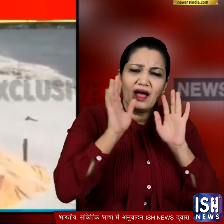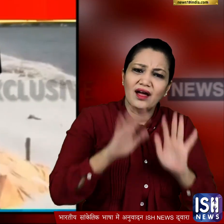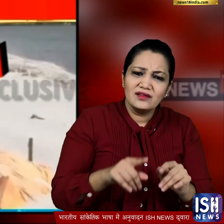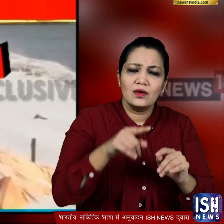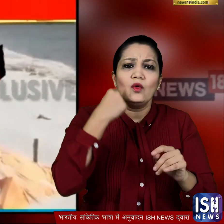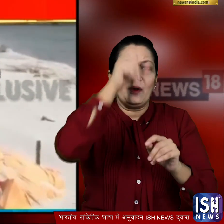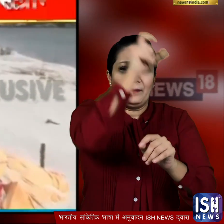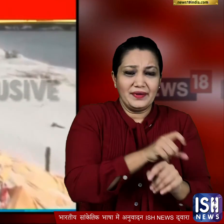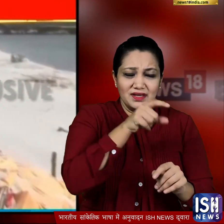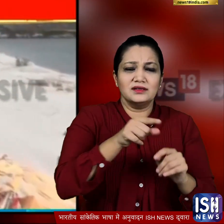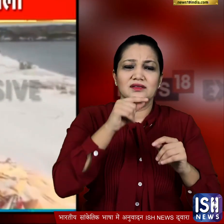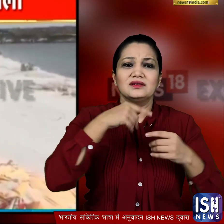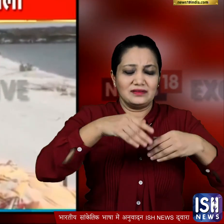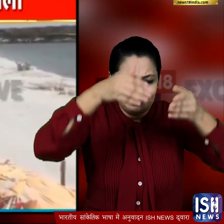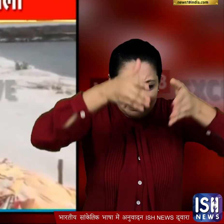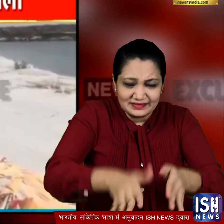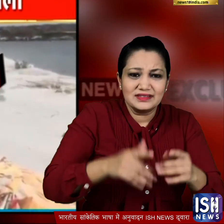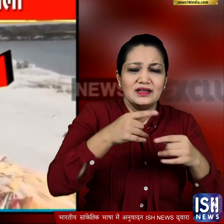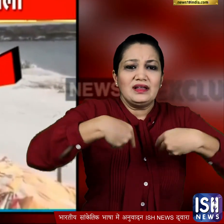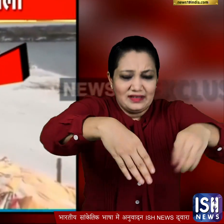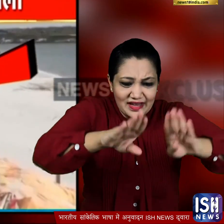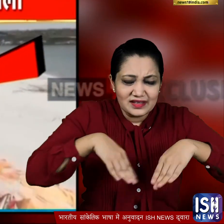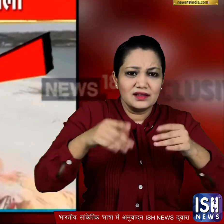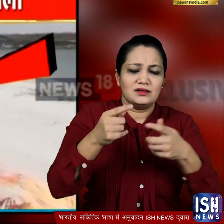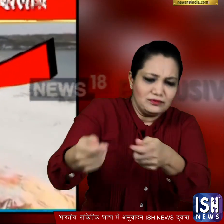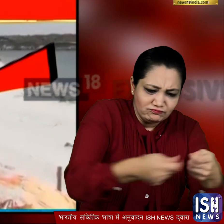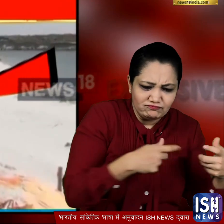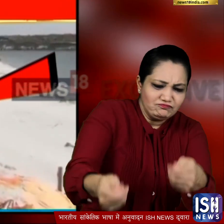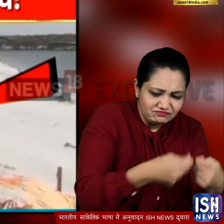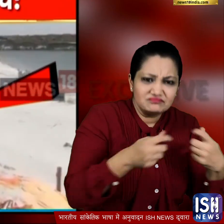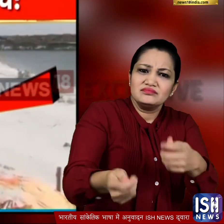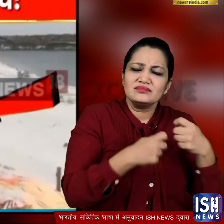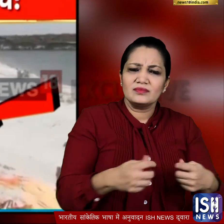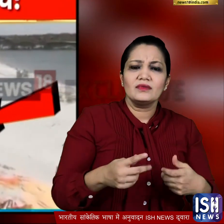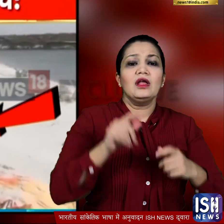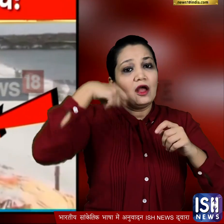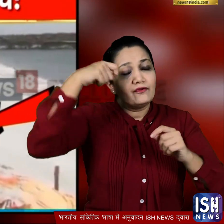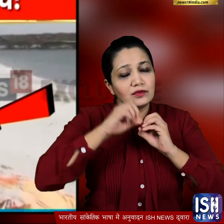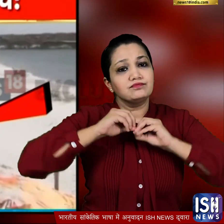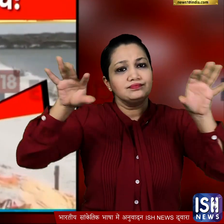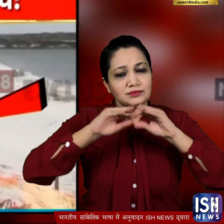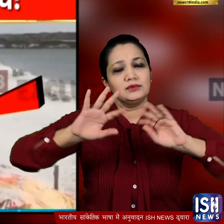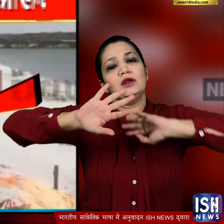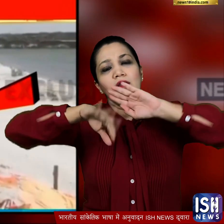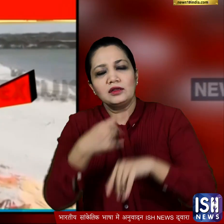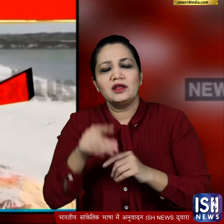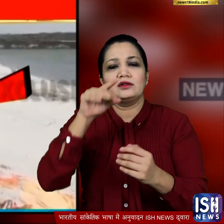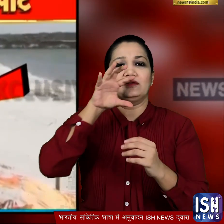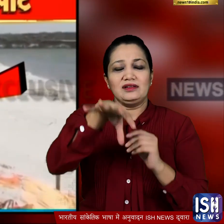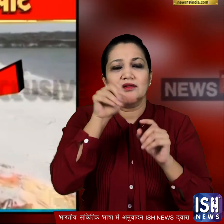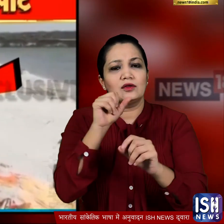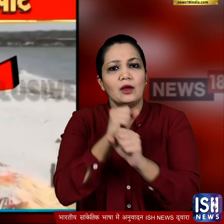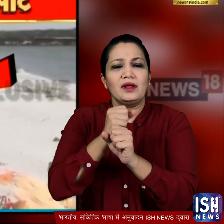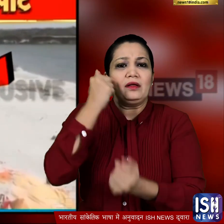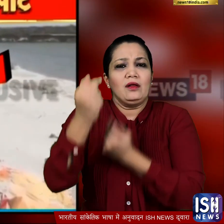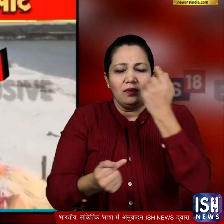नजर आए। जो शख्स ये काम कर रहा था वो दफनाए गए शवों पर डाली गई चादरों को एक एक कर खींच रहा था, और इन्हीं तस्वीरों के सामने आने के बाद राज्य